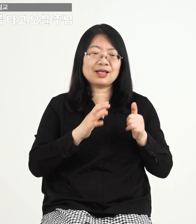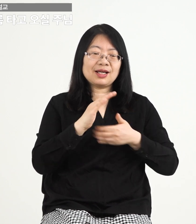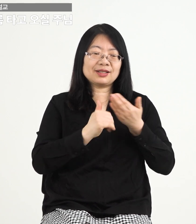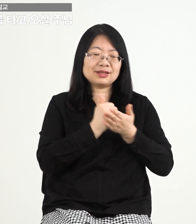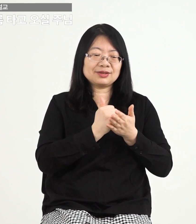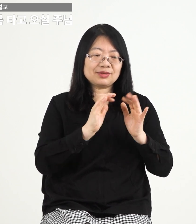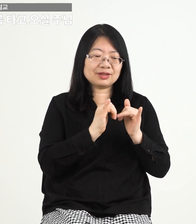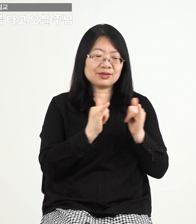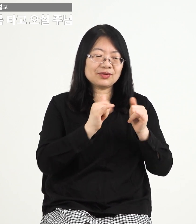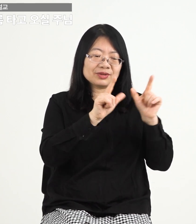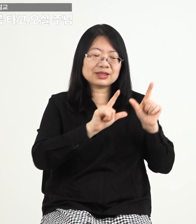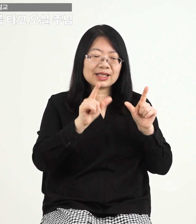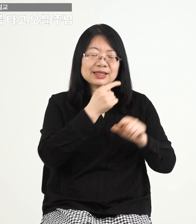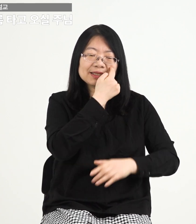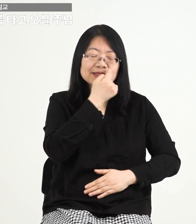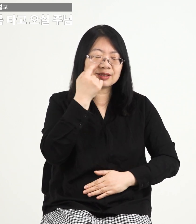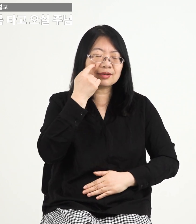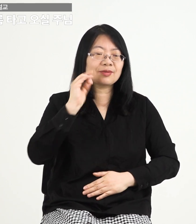근거입니다.